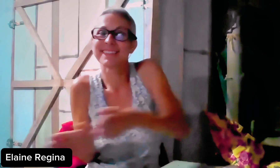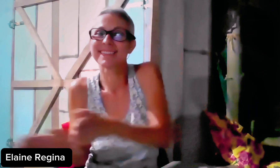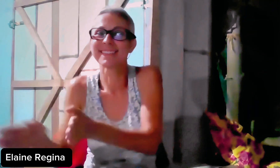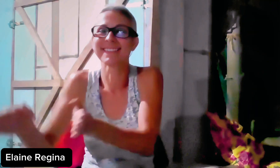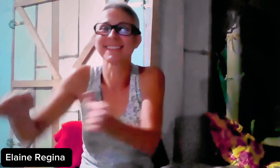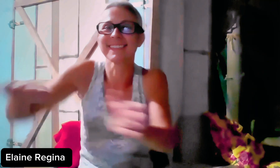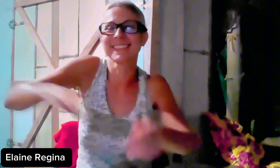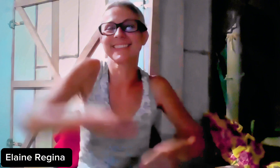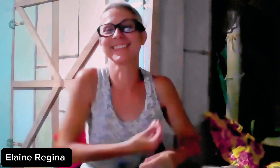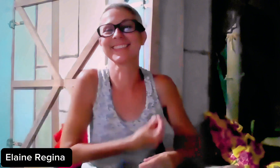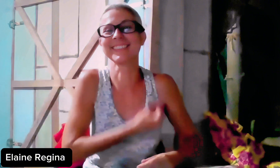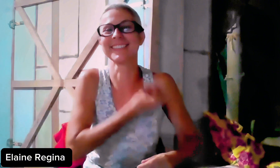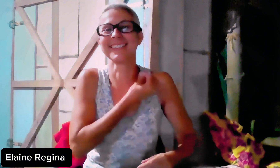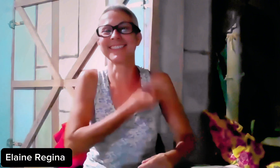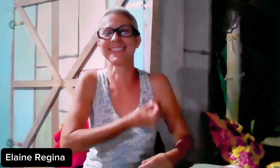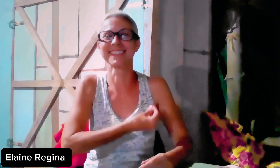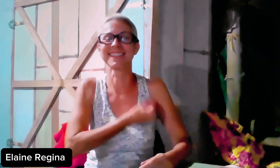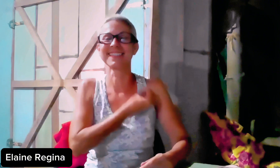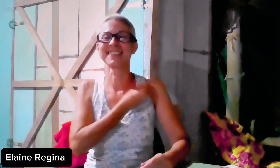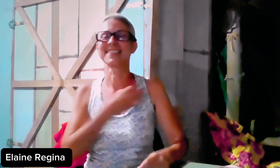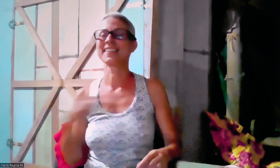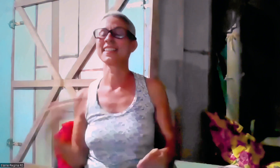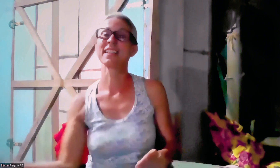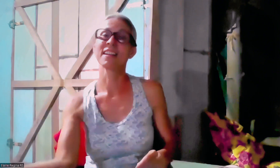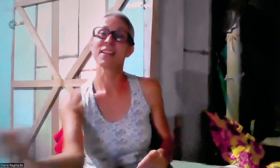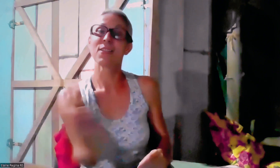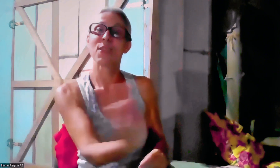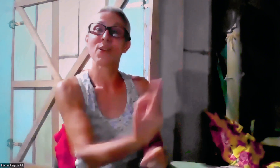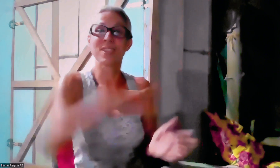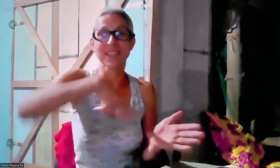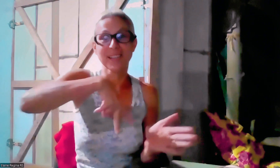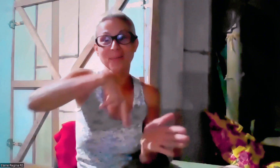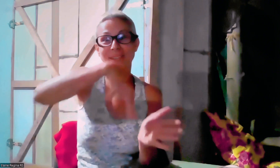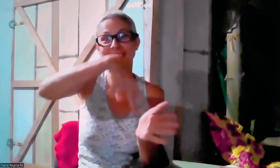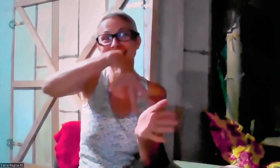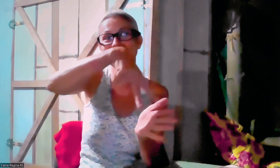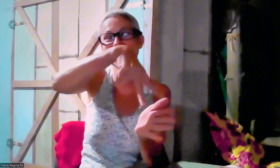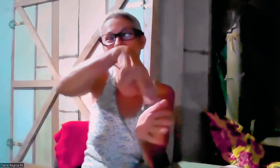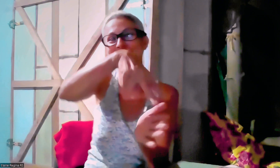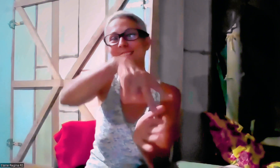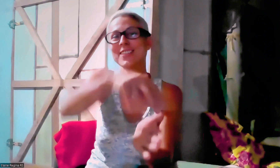a estrada da vida e a gente segue caminhando